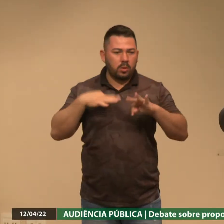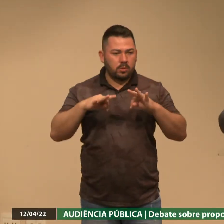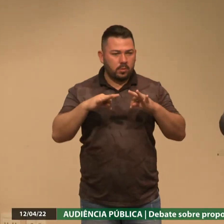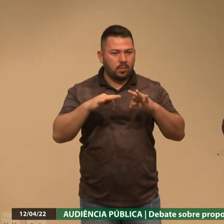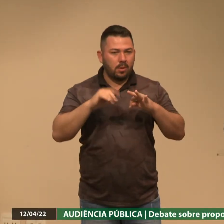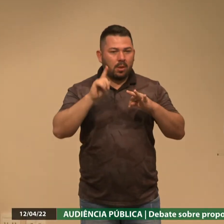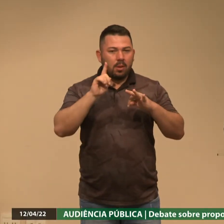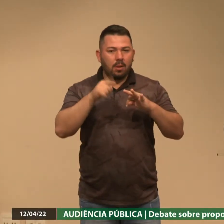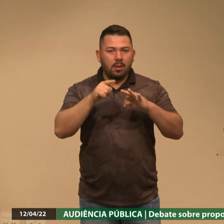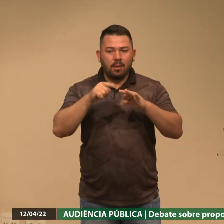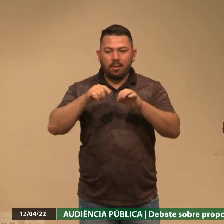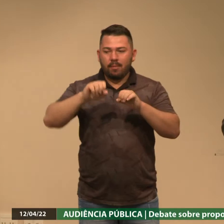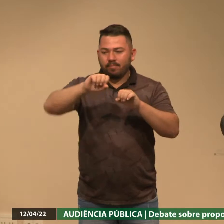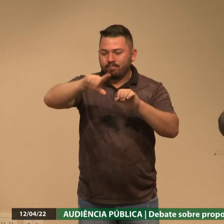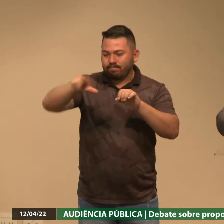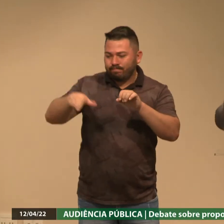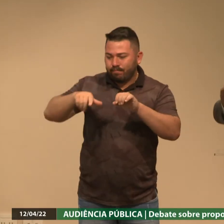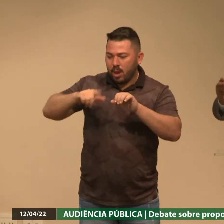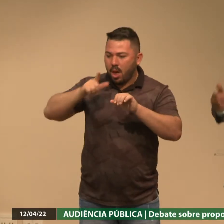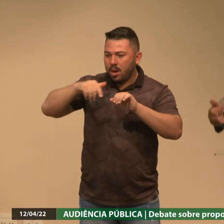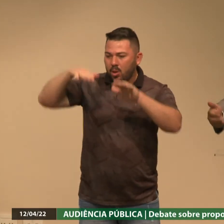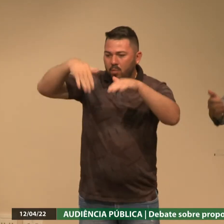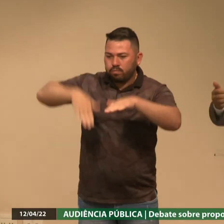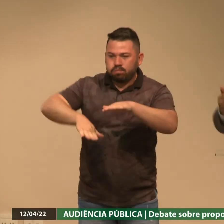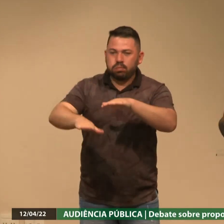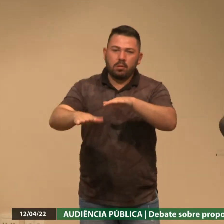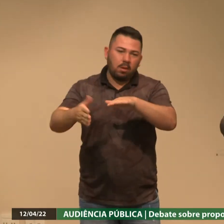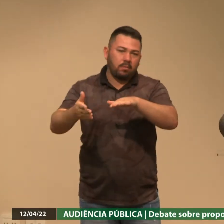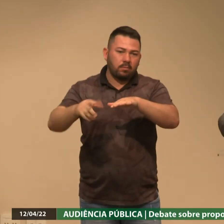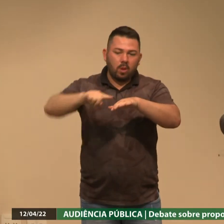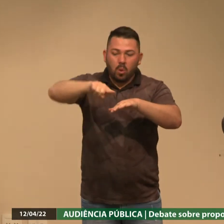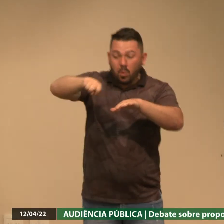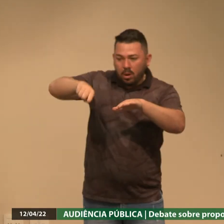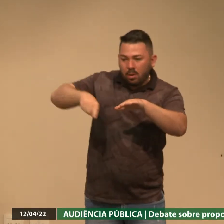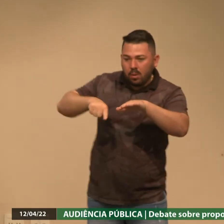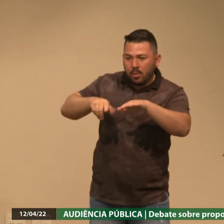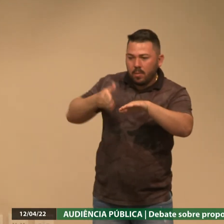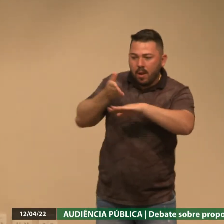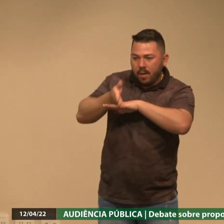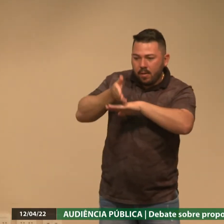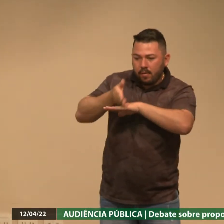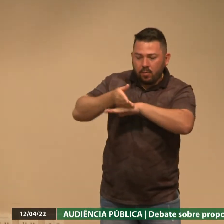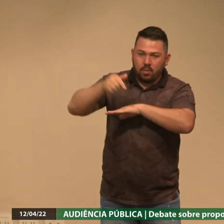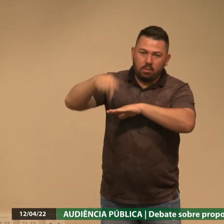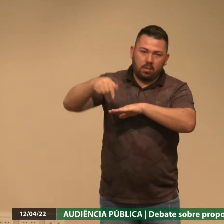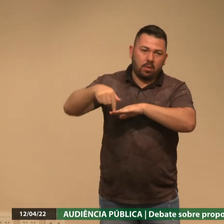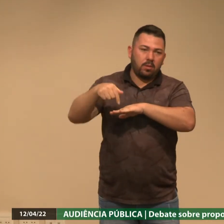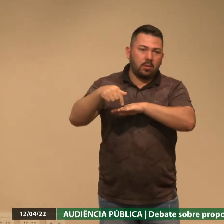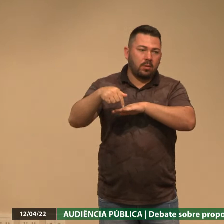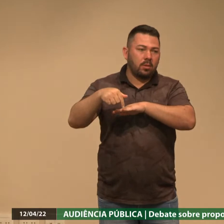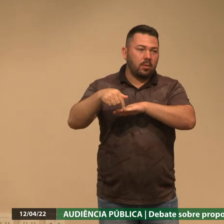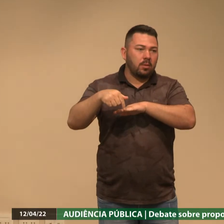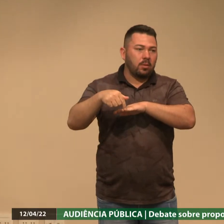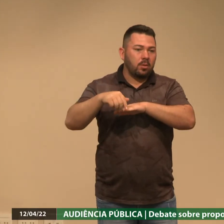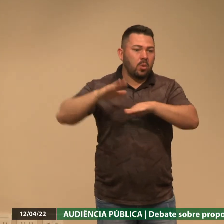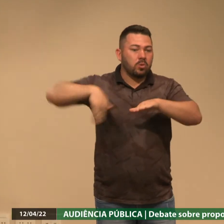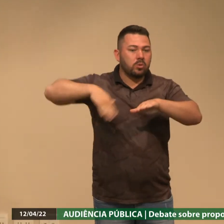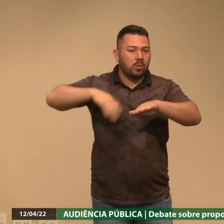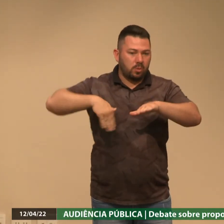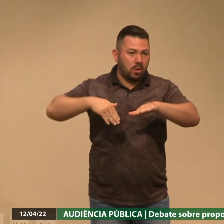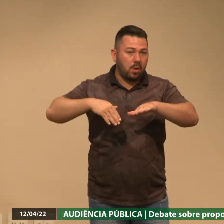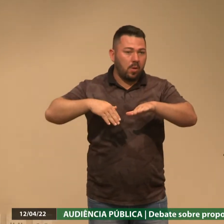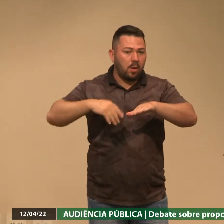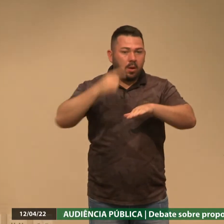praticamente é litorale zada que é o turismo de quem vem de outros estados para frequentar o nosso litoral a ideia